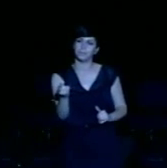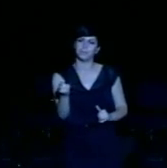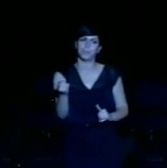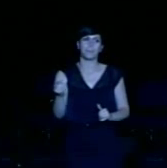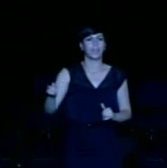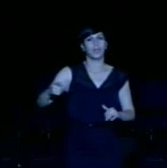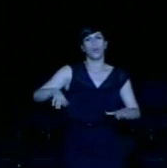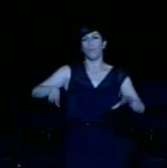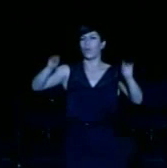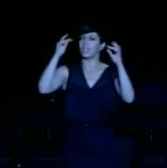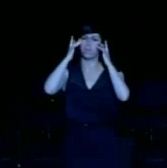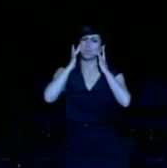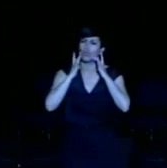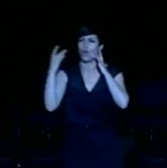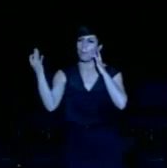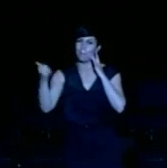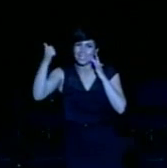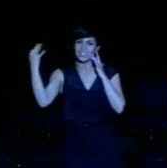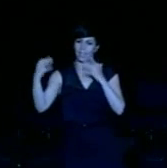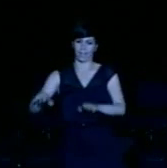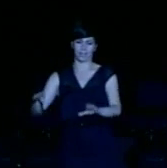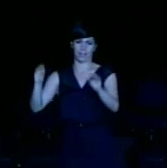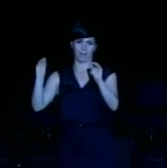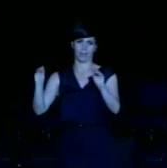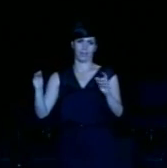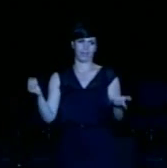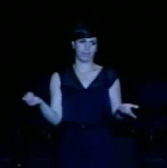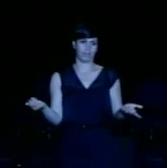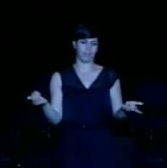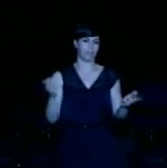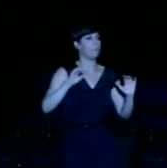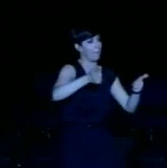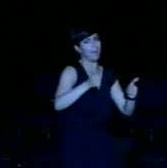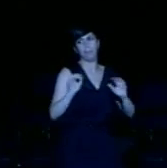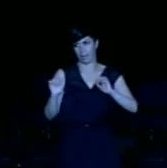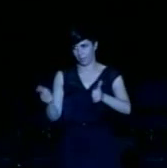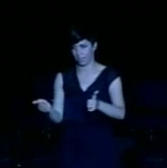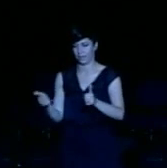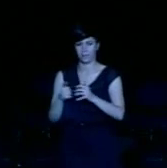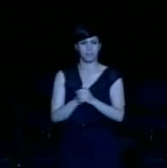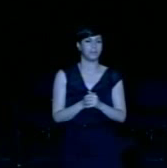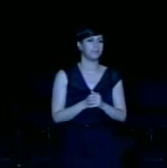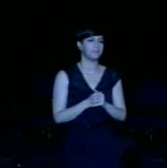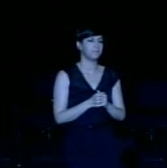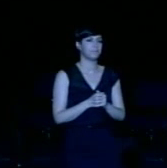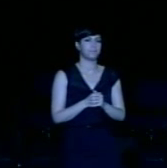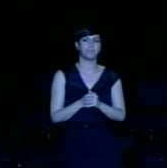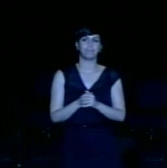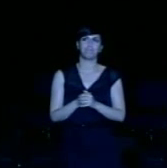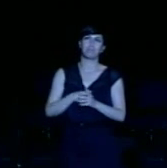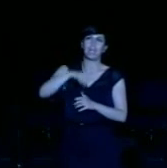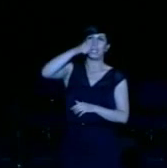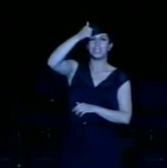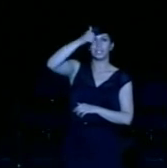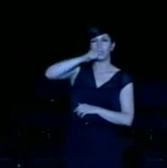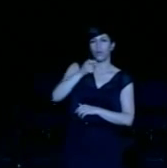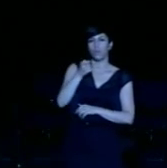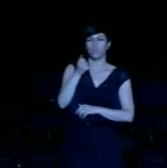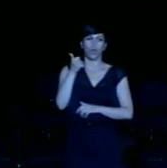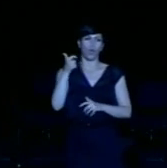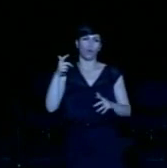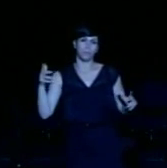más burgaleses que la catedral. Para empezar. Para empezar. Él, un poco